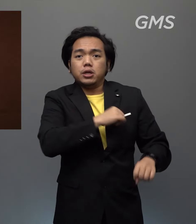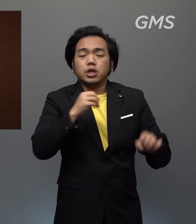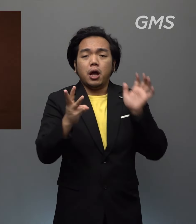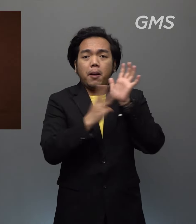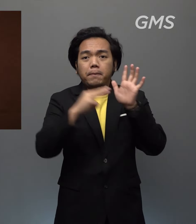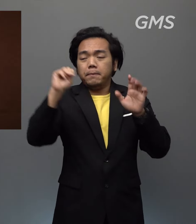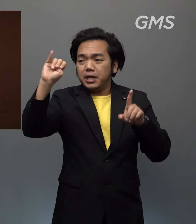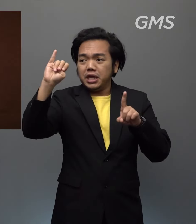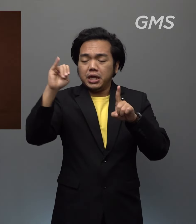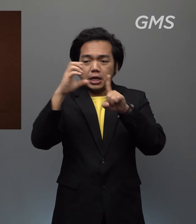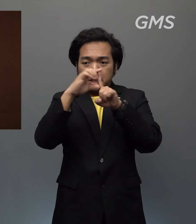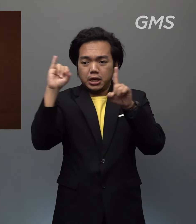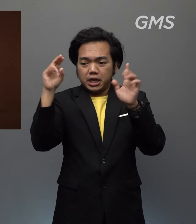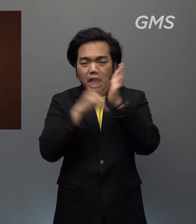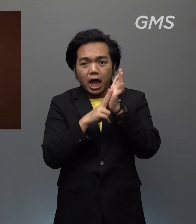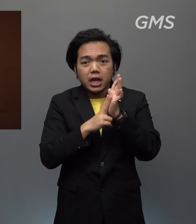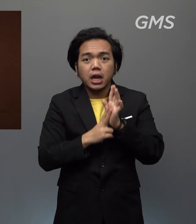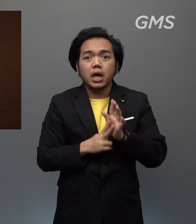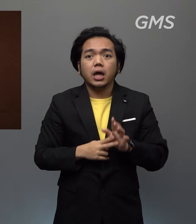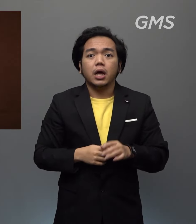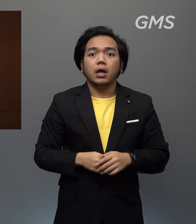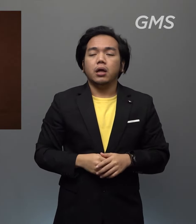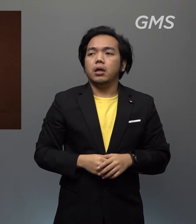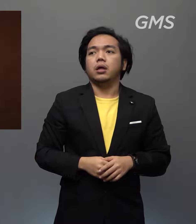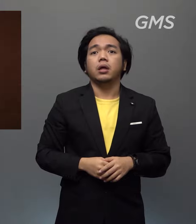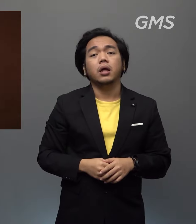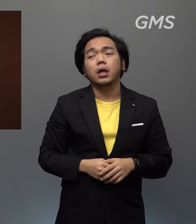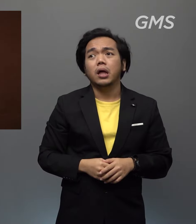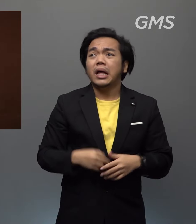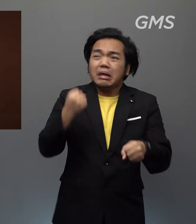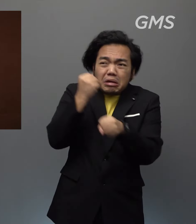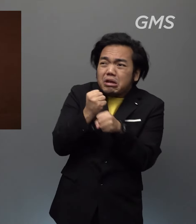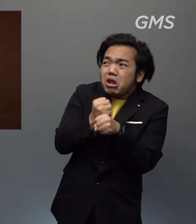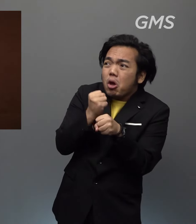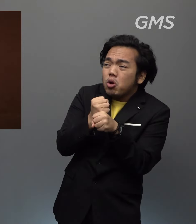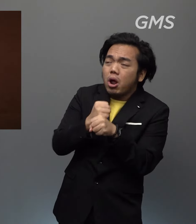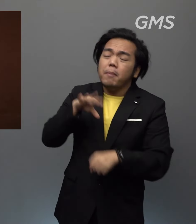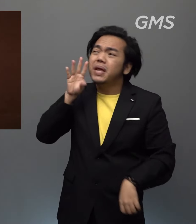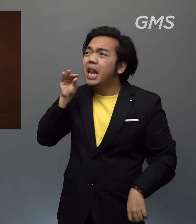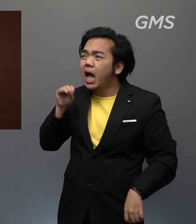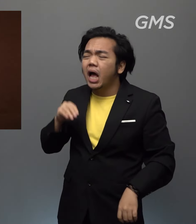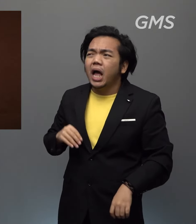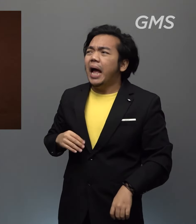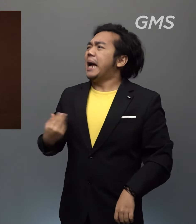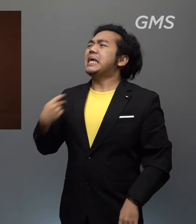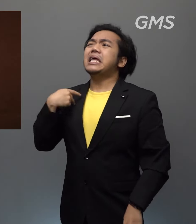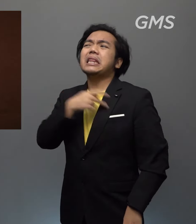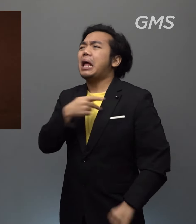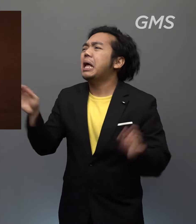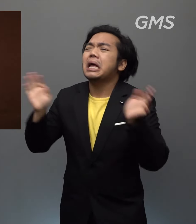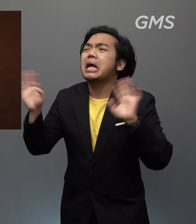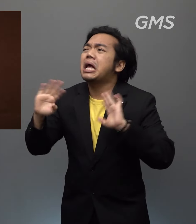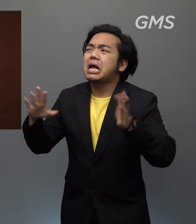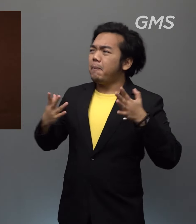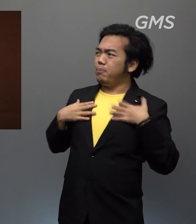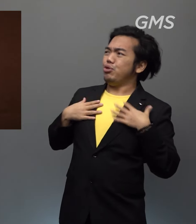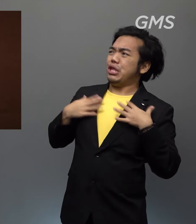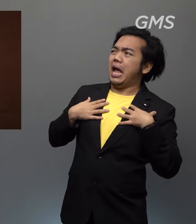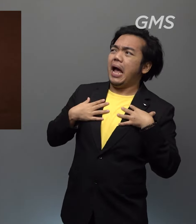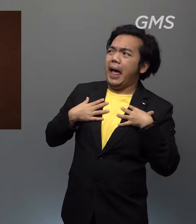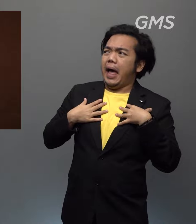punya tentara. Orang-orang kami kelaparan, orang-orang kami ini menderita, kita melarat, kita